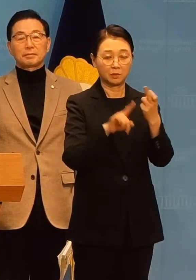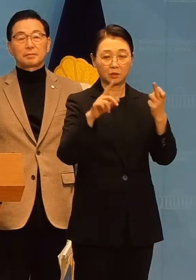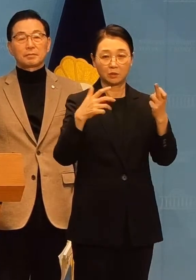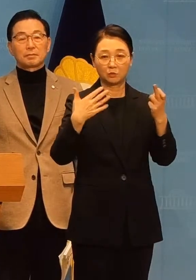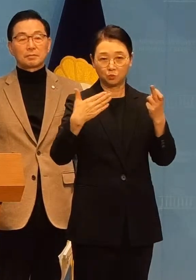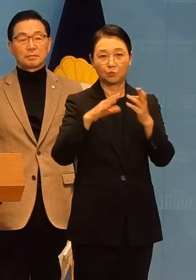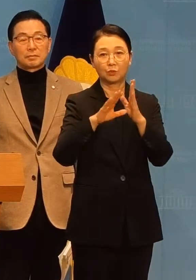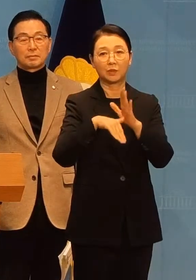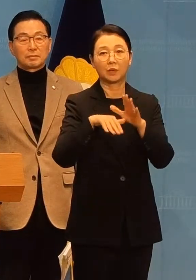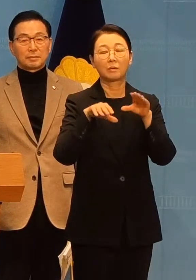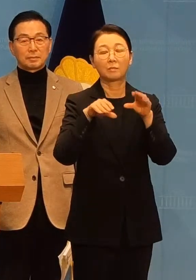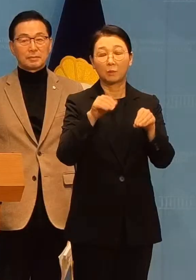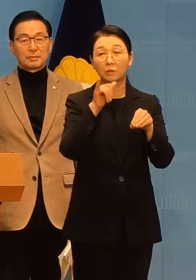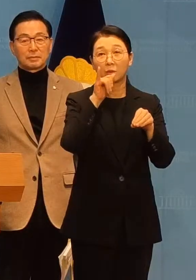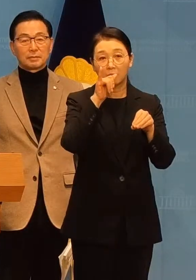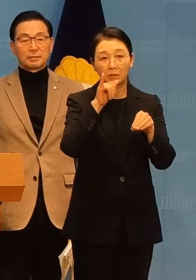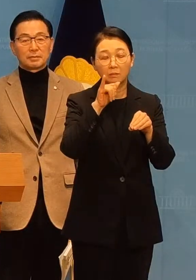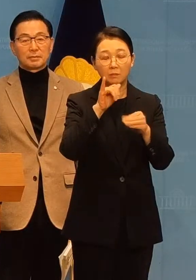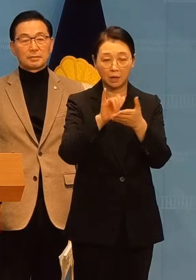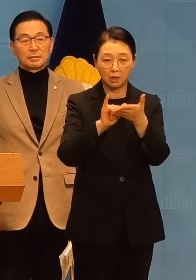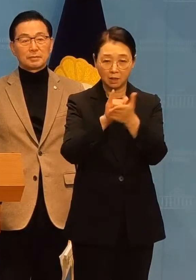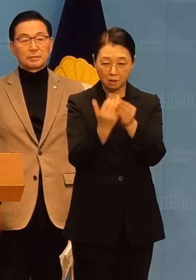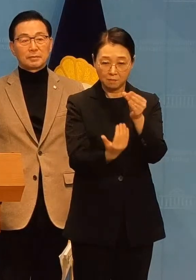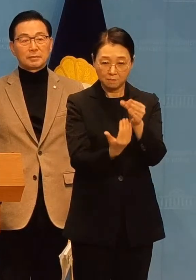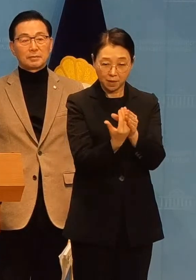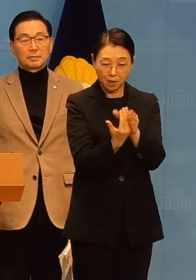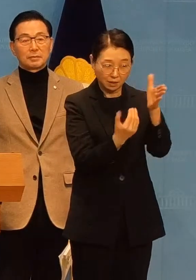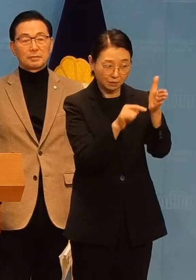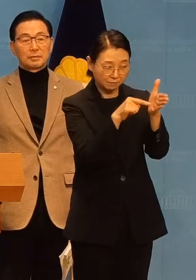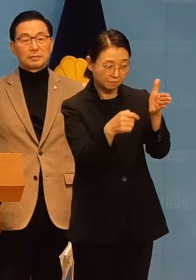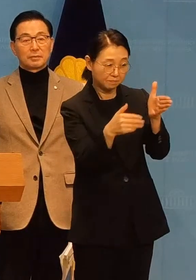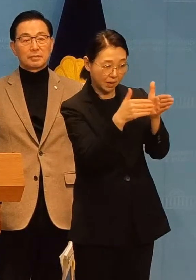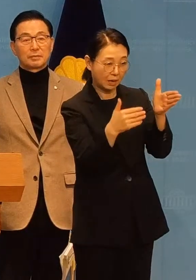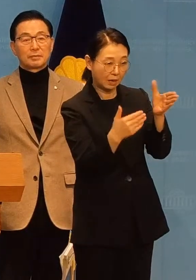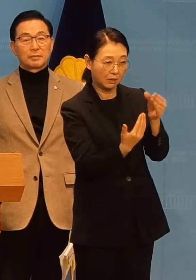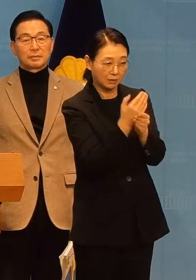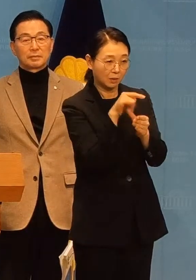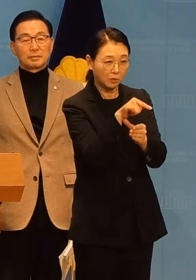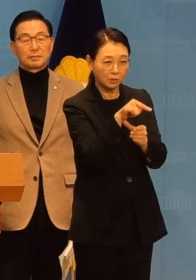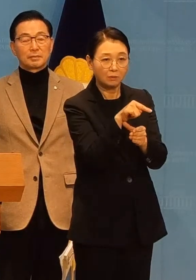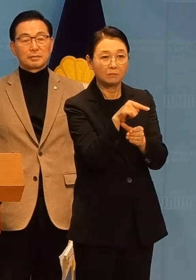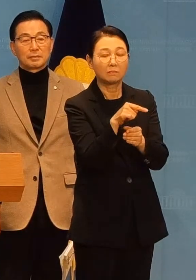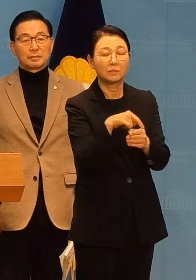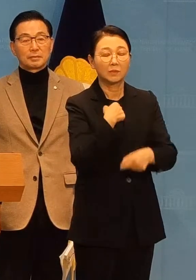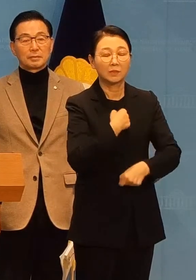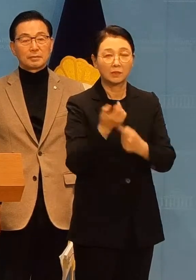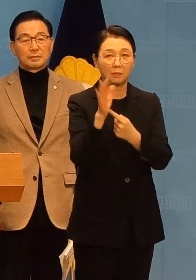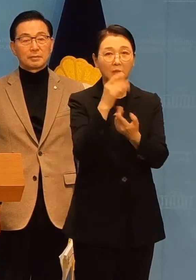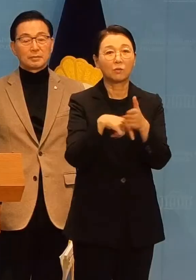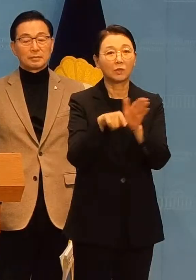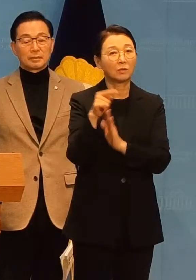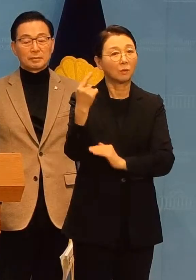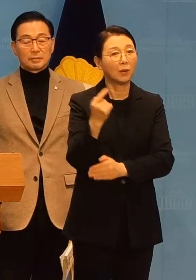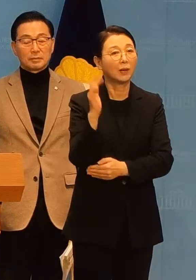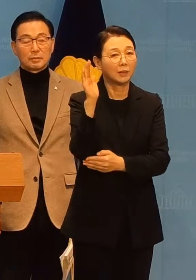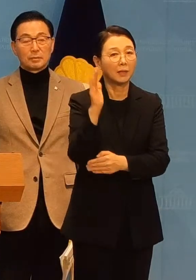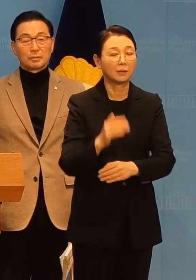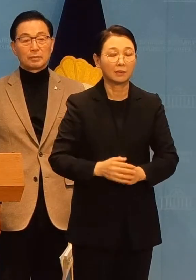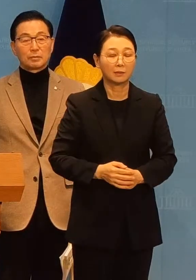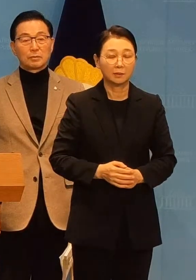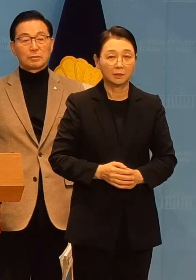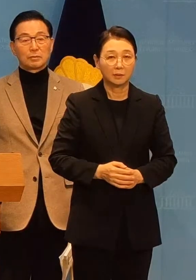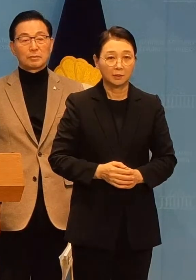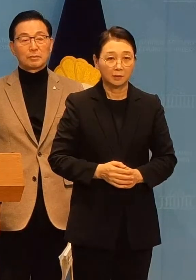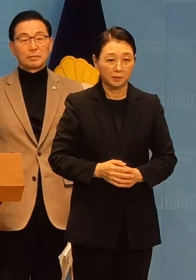29일에 멈춰서 있는 무안공항 둔덕의 진실을 밝히기 위해 이 자리에 섰습니다. 여객기 참사 이후 이재명